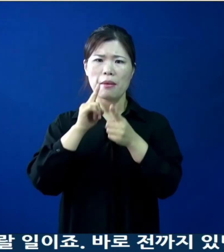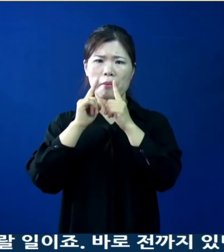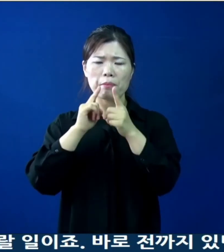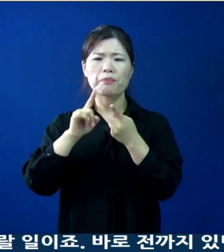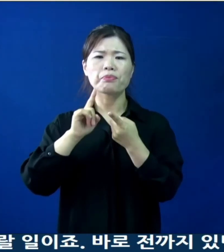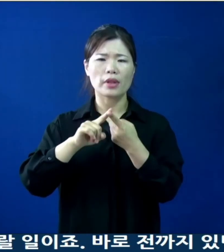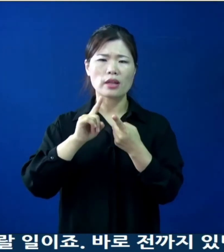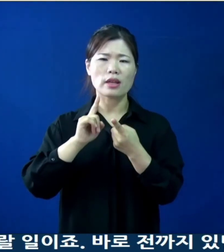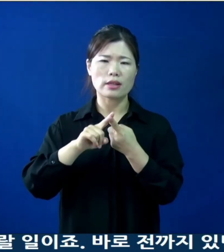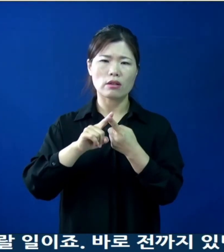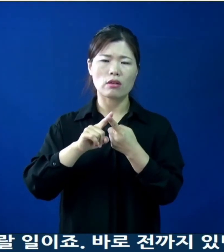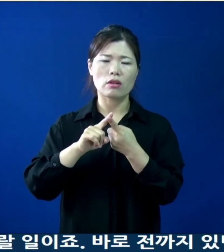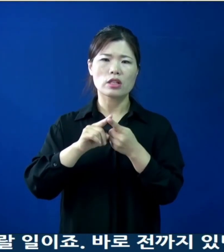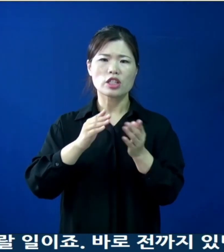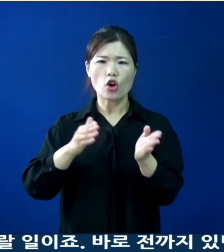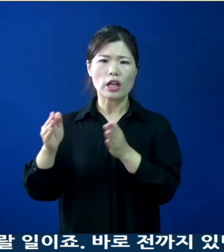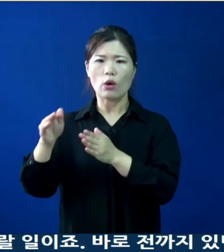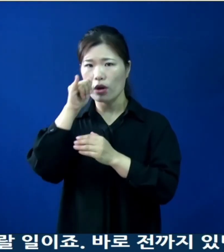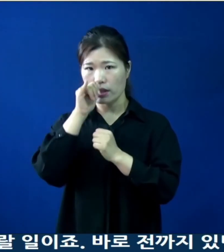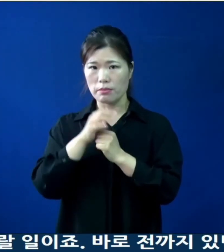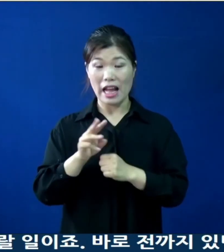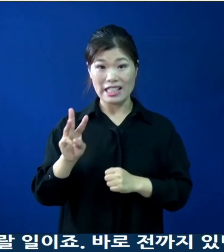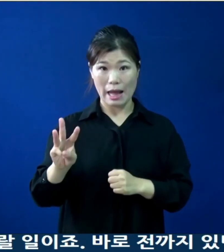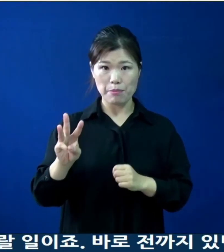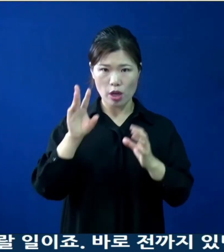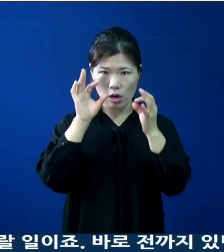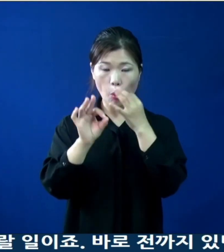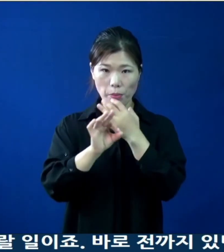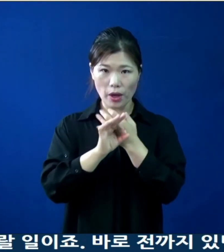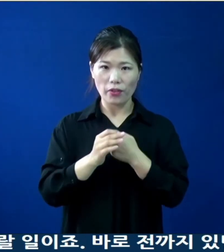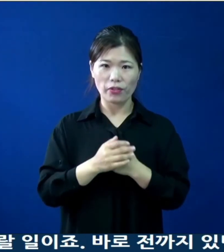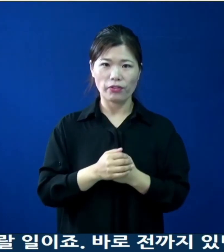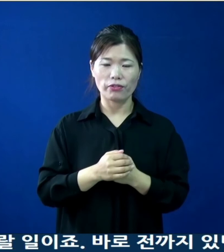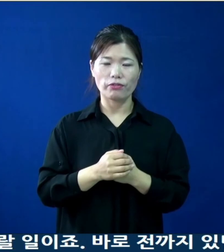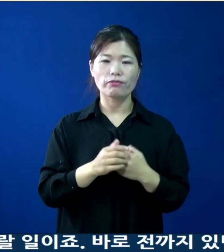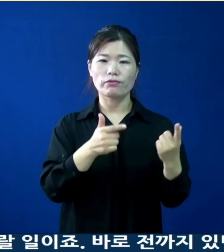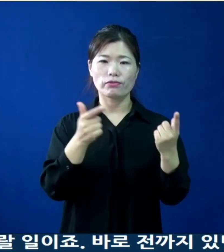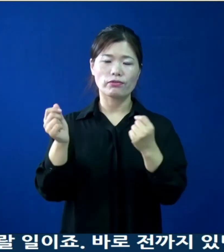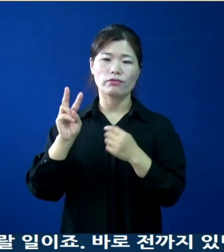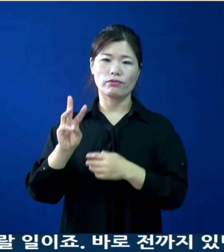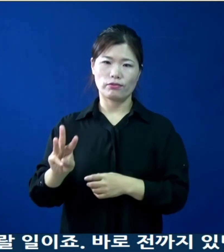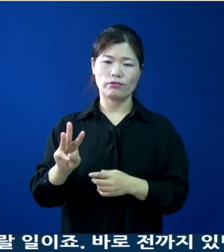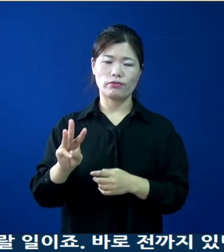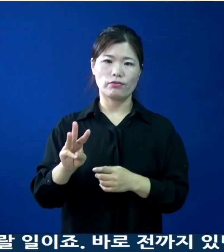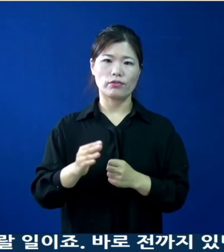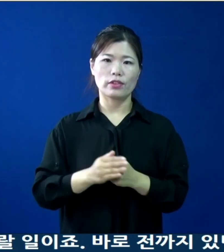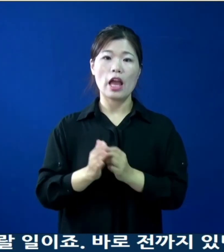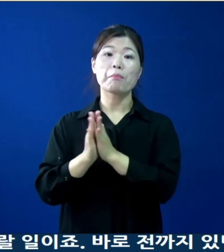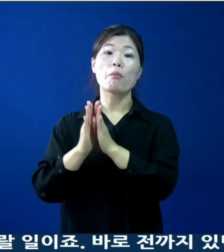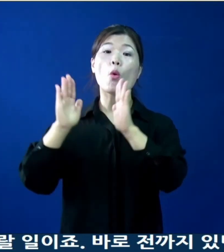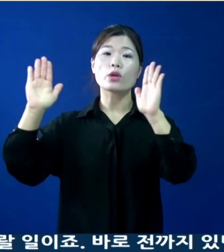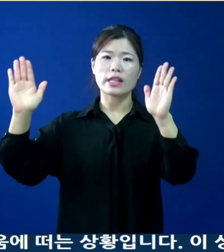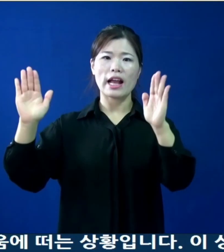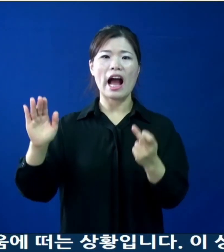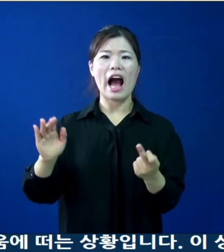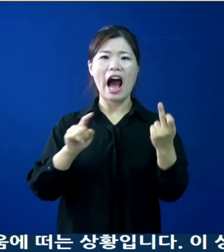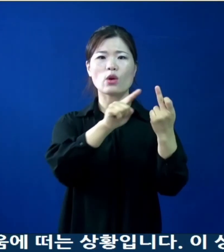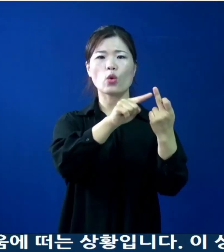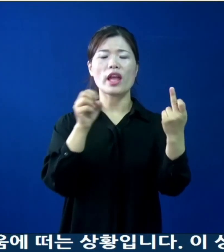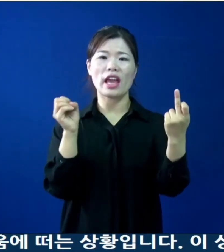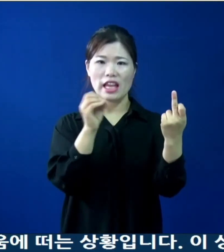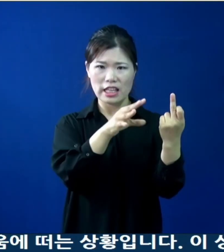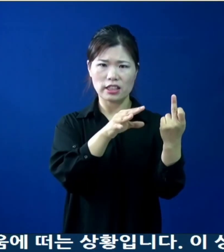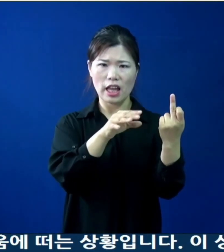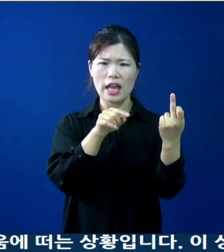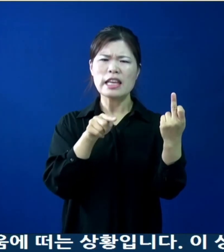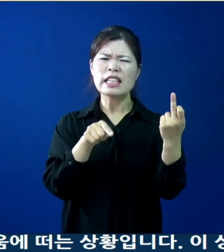그 선언을 하게 되는데, 3절 같이 한번 보셨으면 좋겠습니다. 3절 같이 한번 읽겠습니다. 모세가 아론에게 이르되